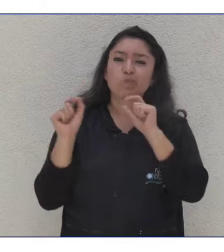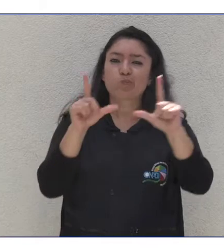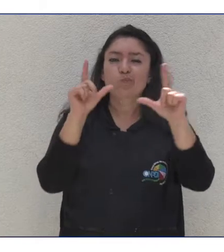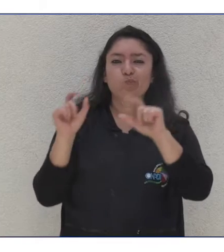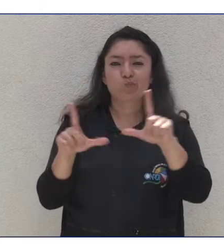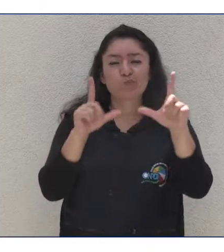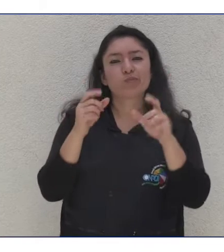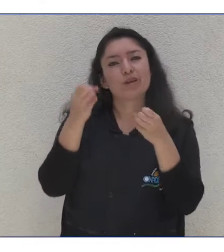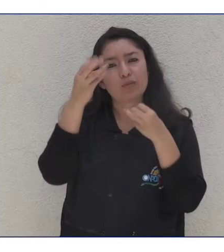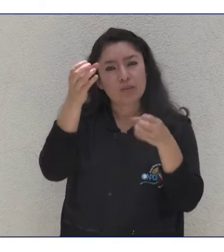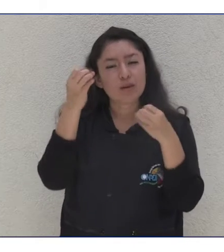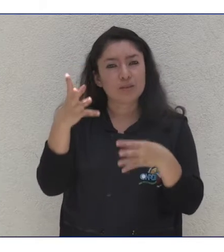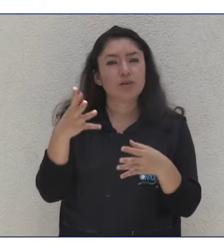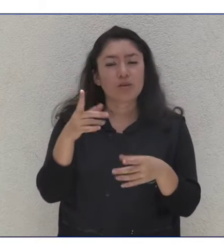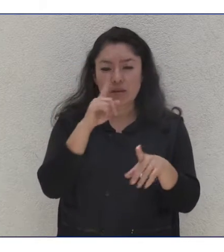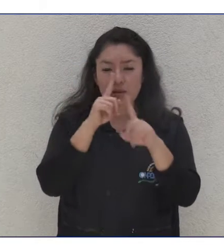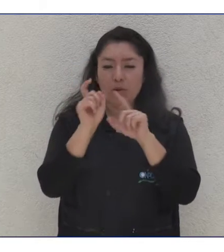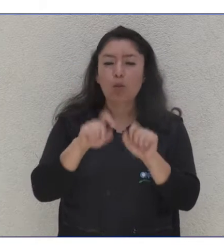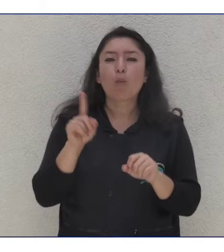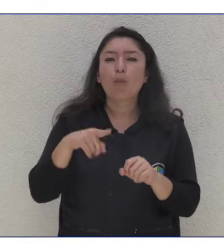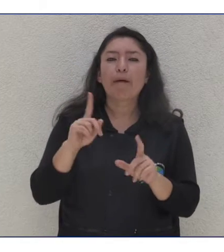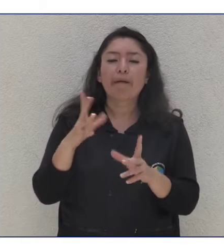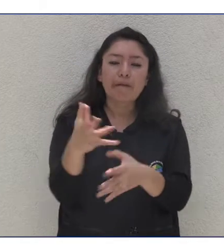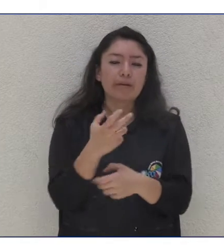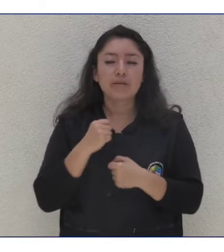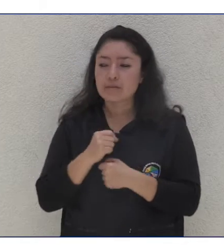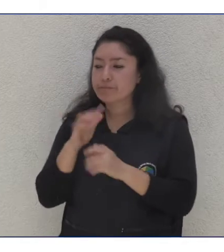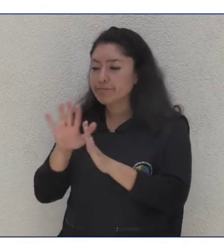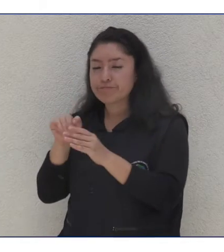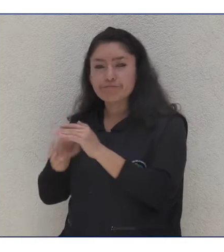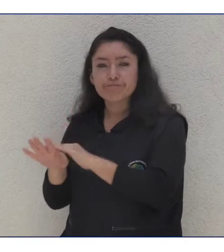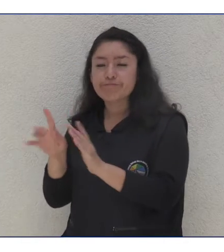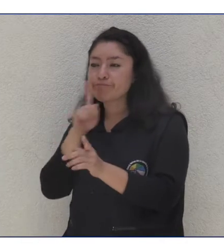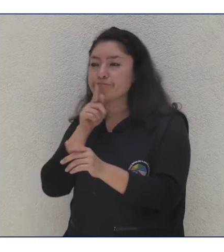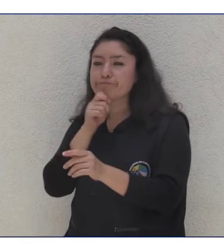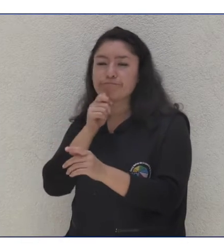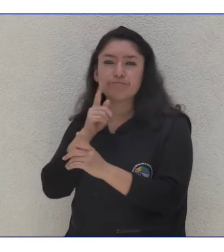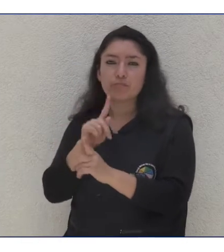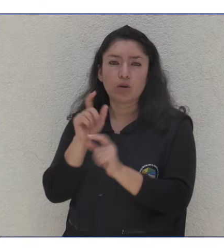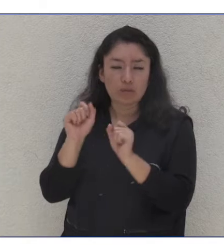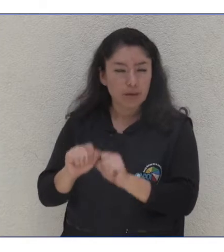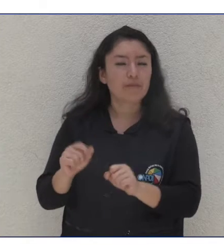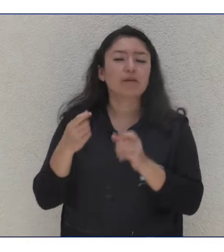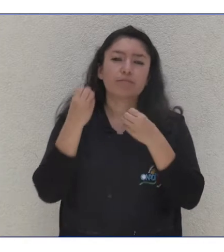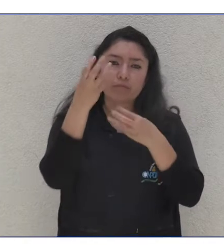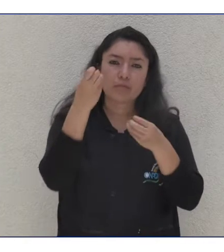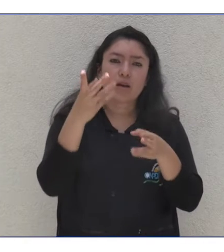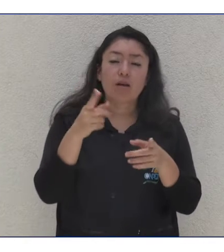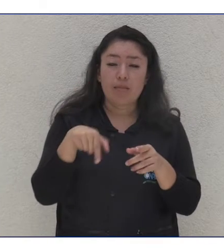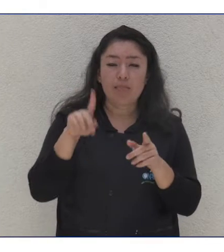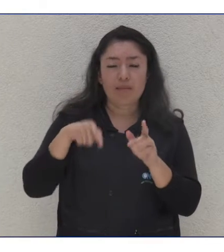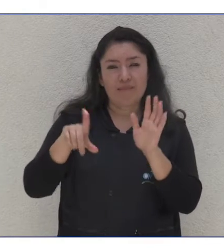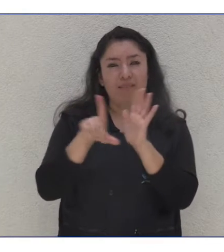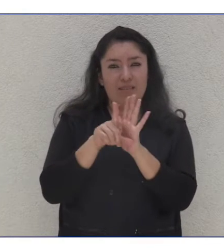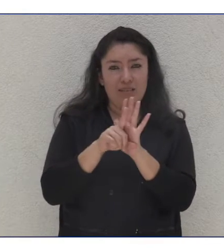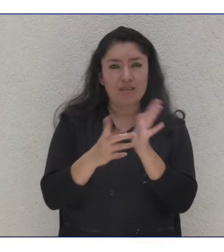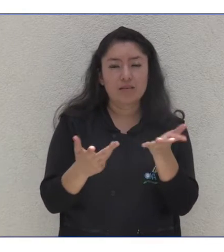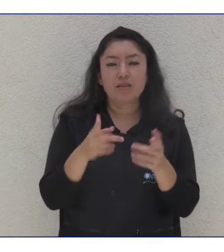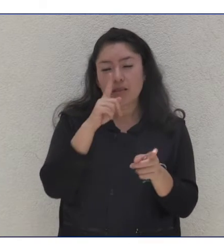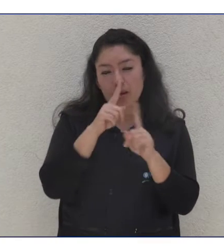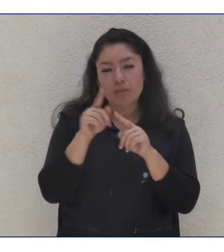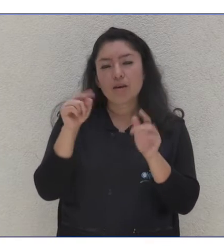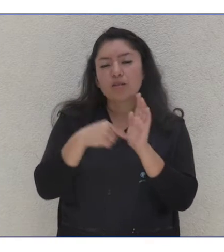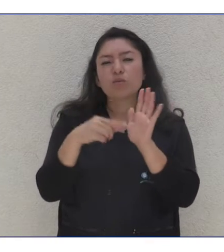es pública. No podrá ser reservada ni limitada, sino por disposición constitucional o legal. 9.